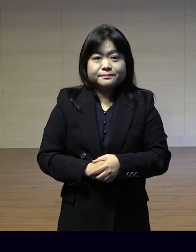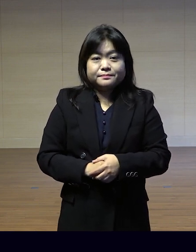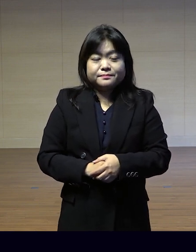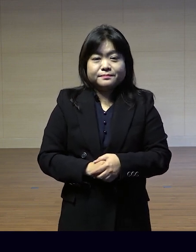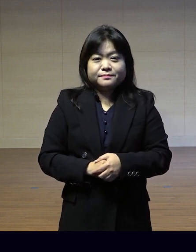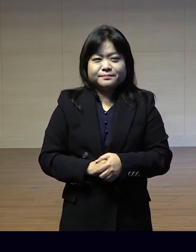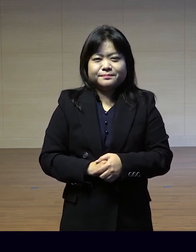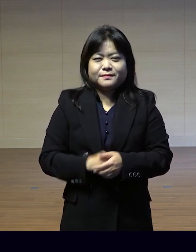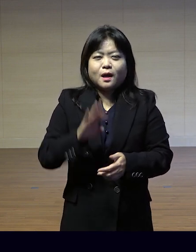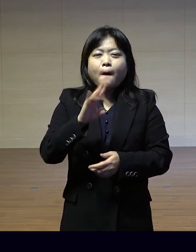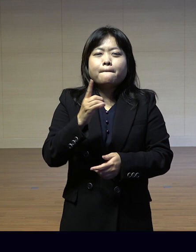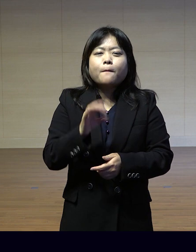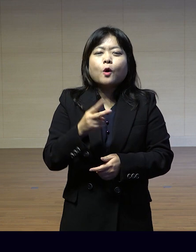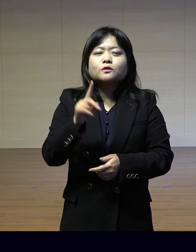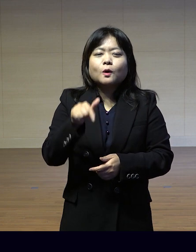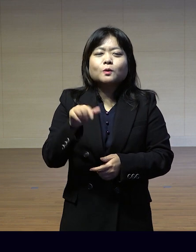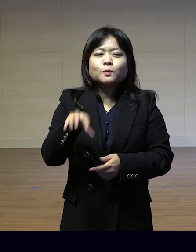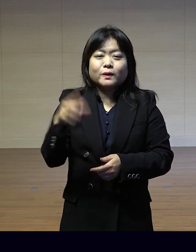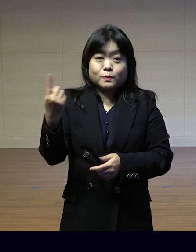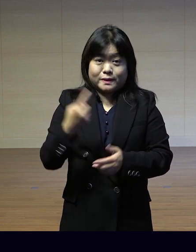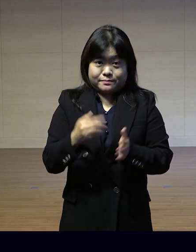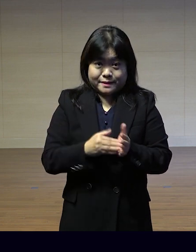봉덕구에 사는 김봉수입니다.